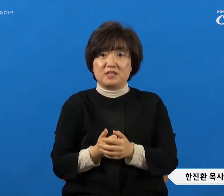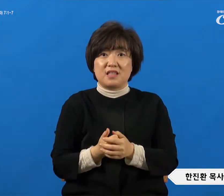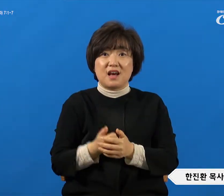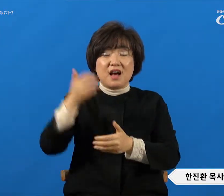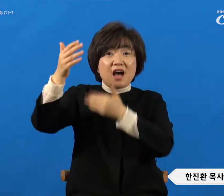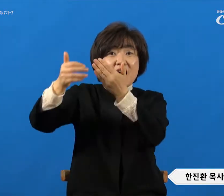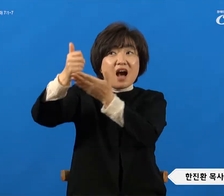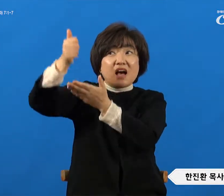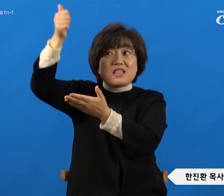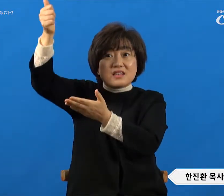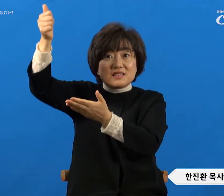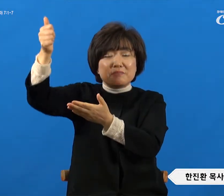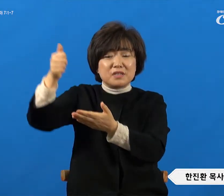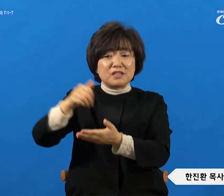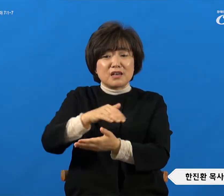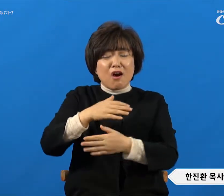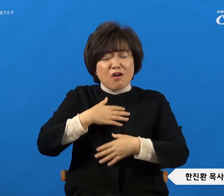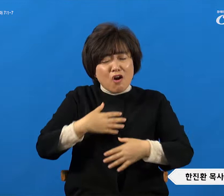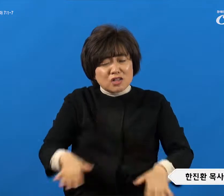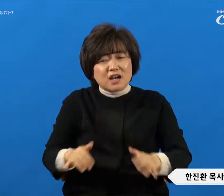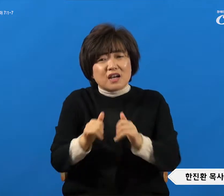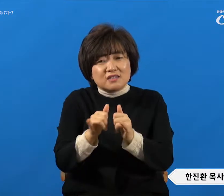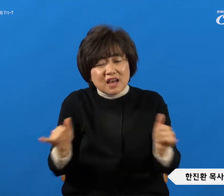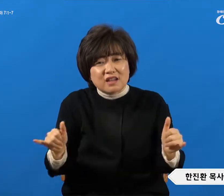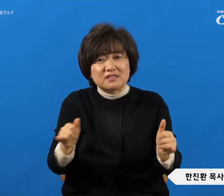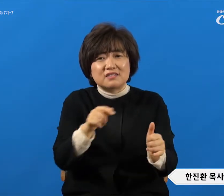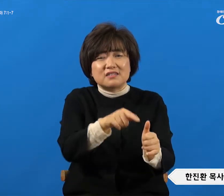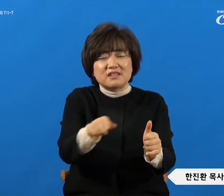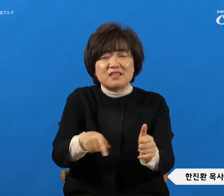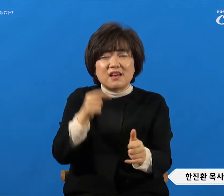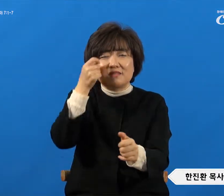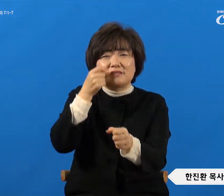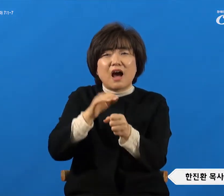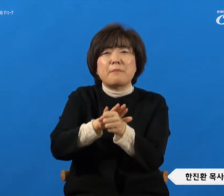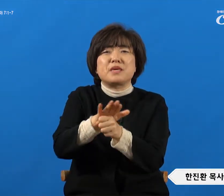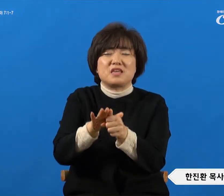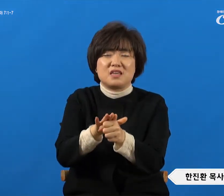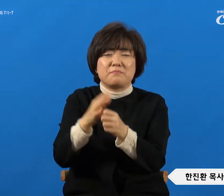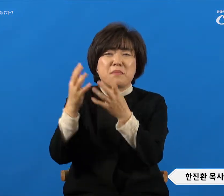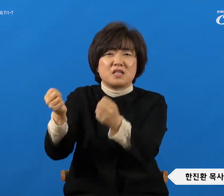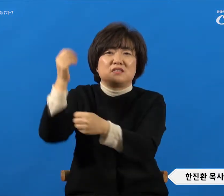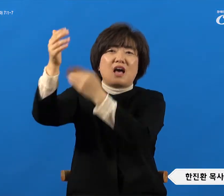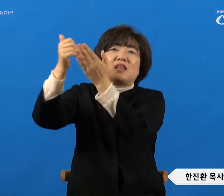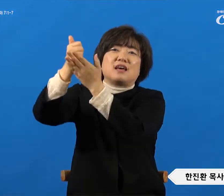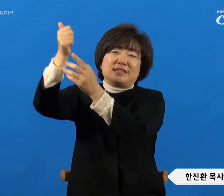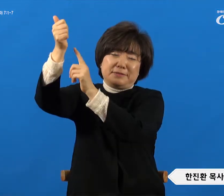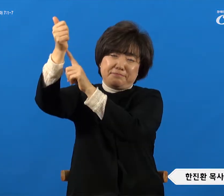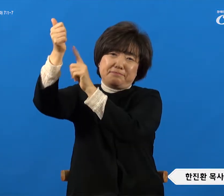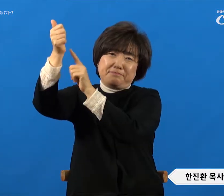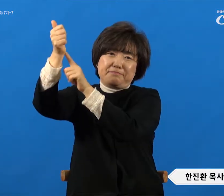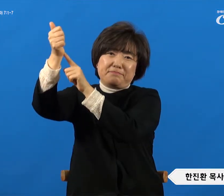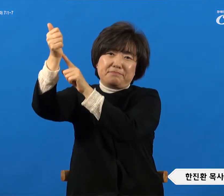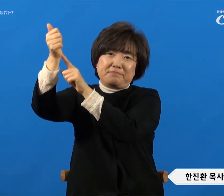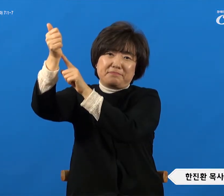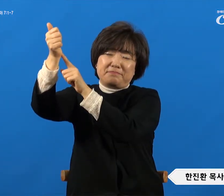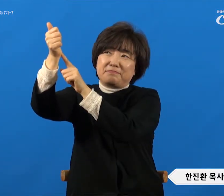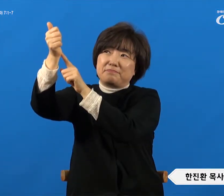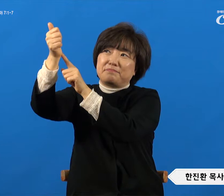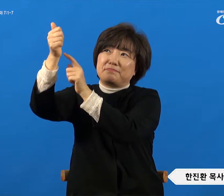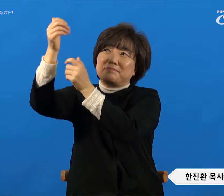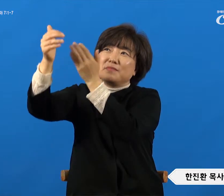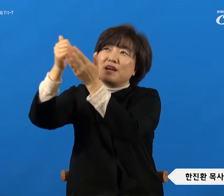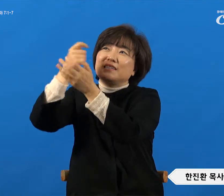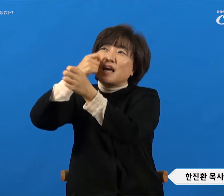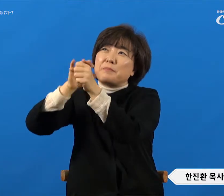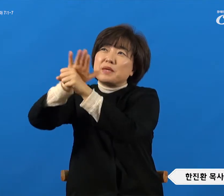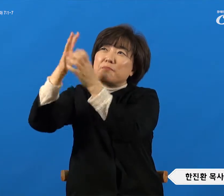하나님이 얼마나 연약한 사람들에 대해서 자비와 긍휼이 많으신 분이신지를 밝히 보여주는 거울과